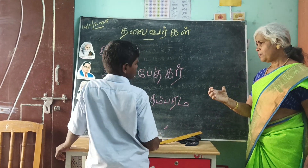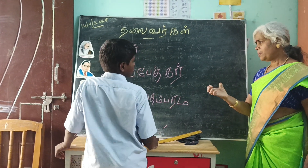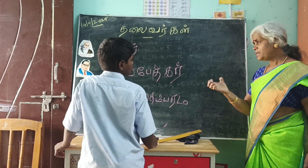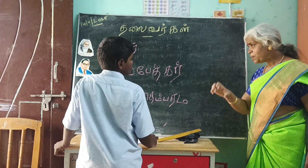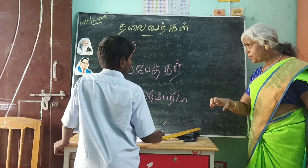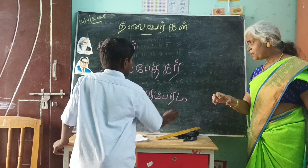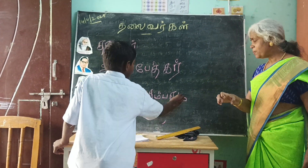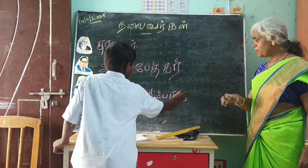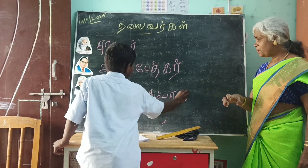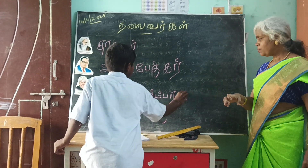இம்.